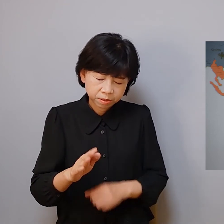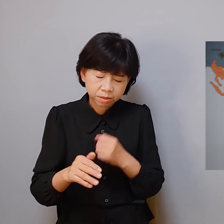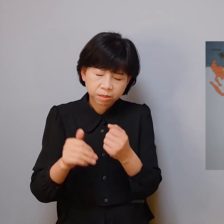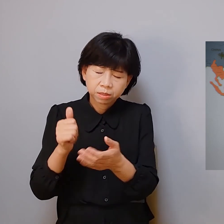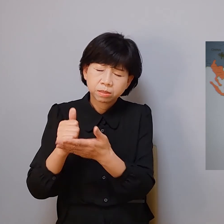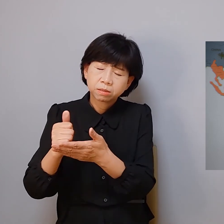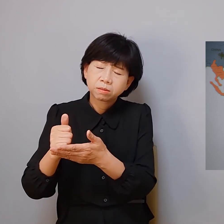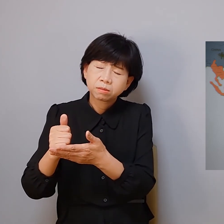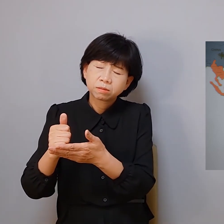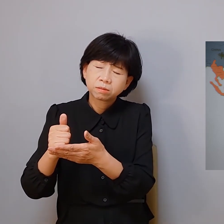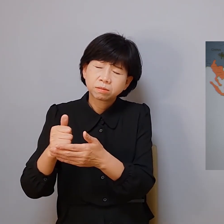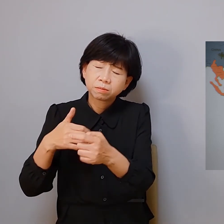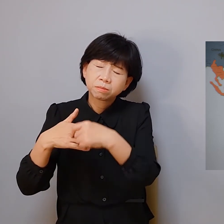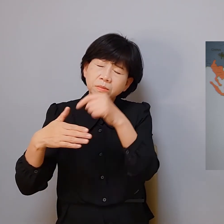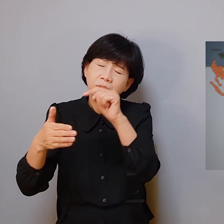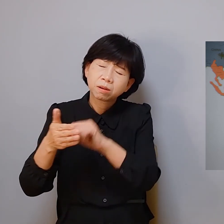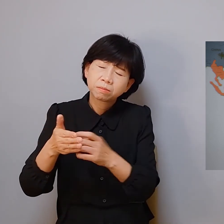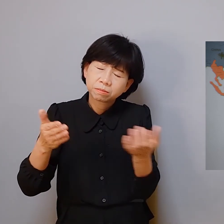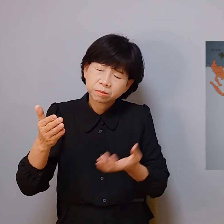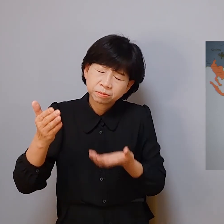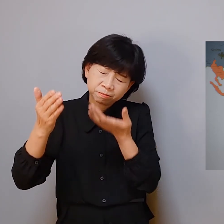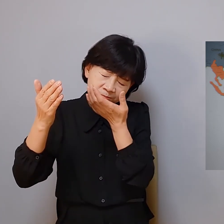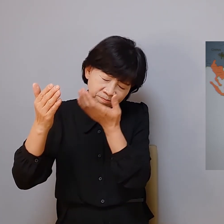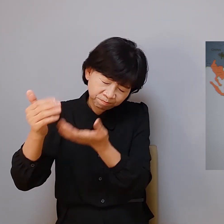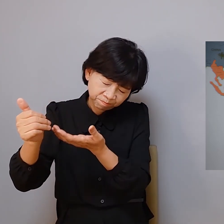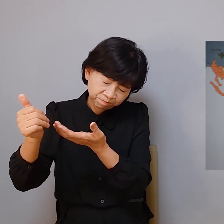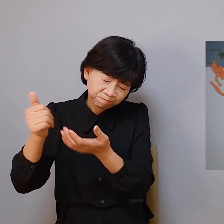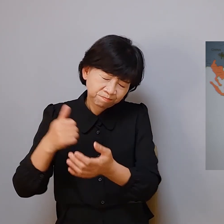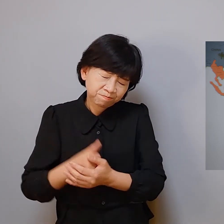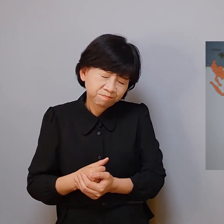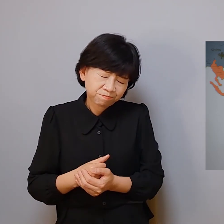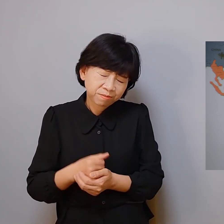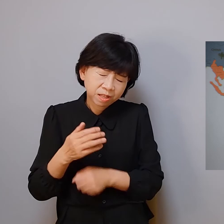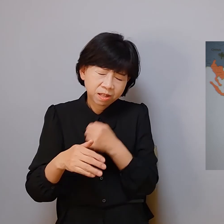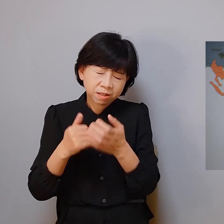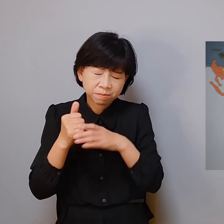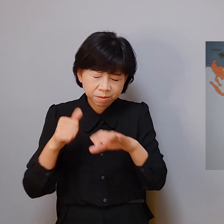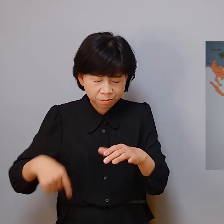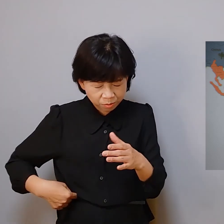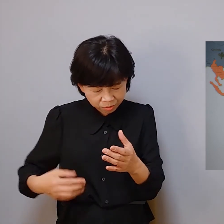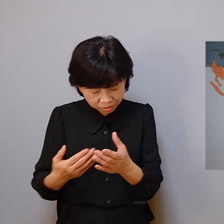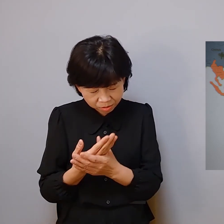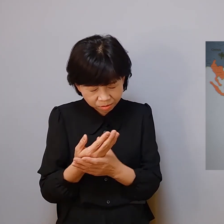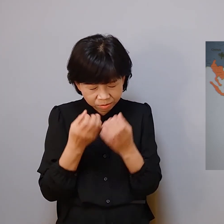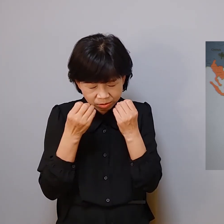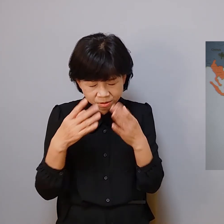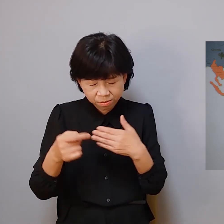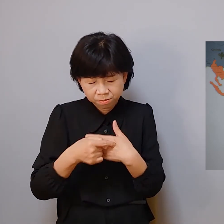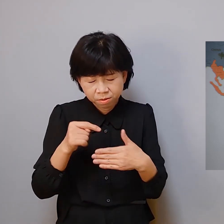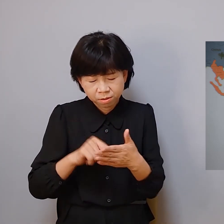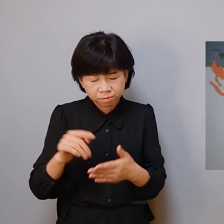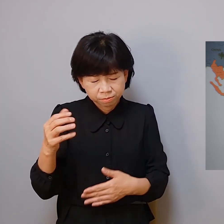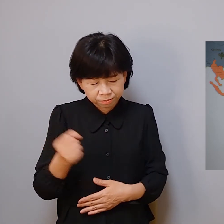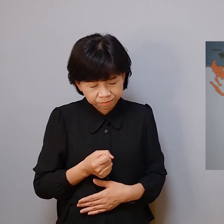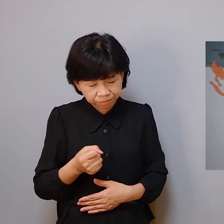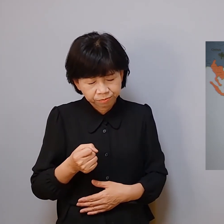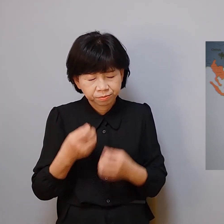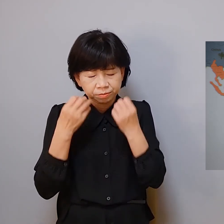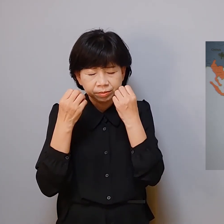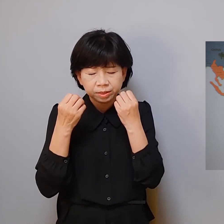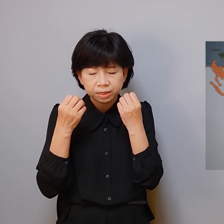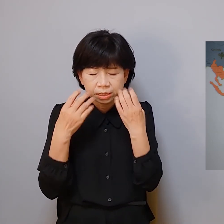자꾸 하나님의 마음을 아프게 하네요. 그러나 하나님 앞에서 회개하고 새 마음으로